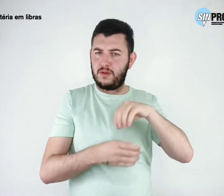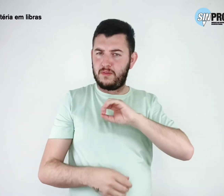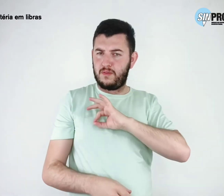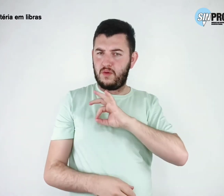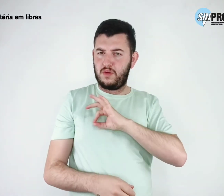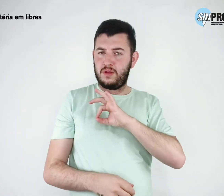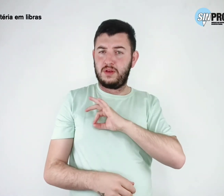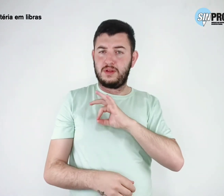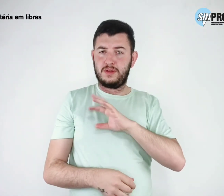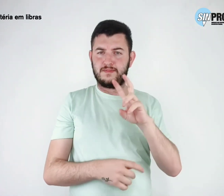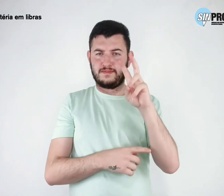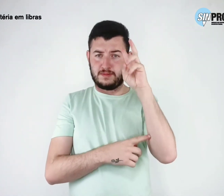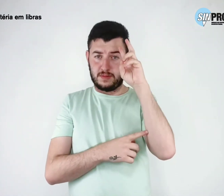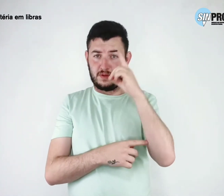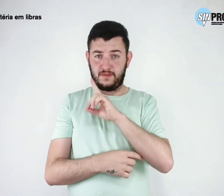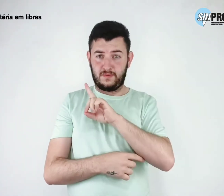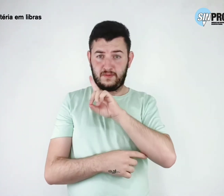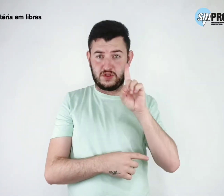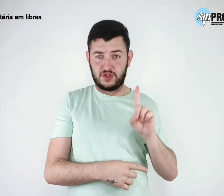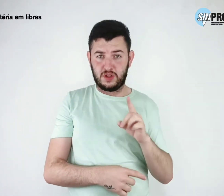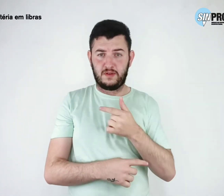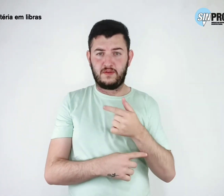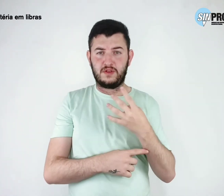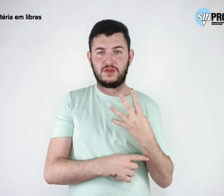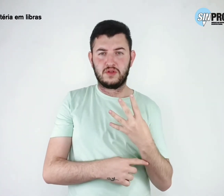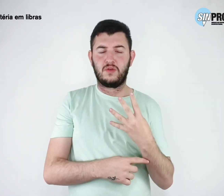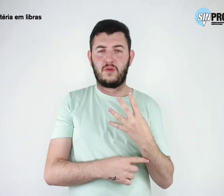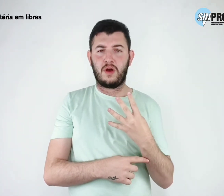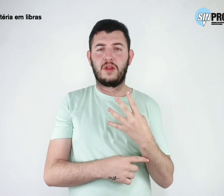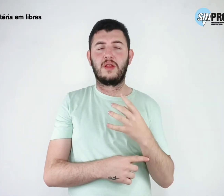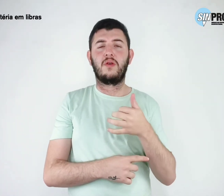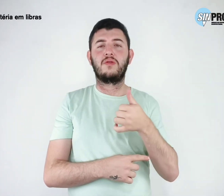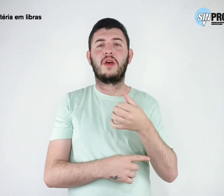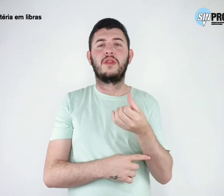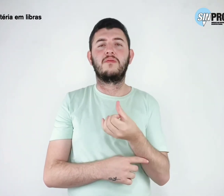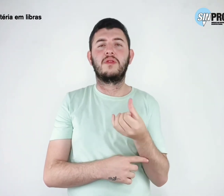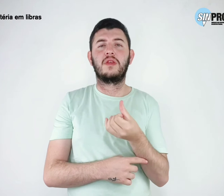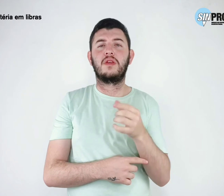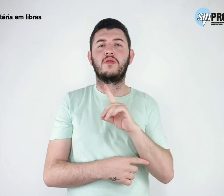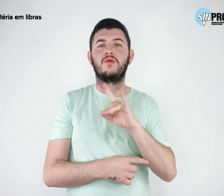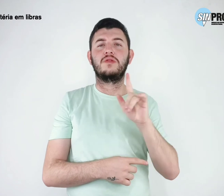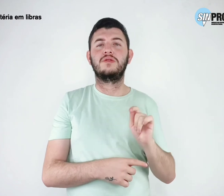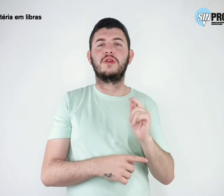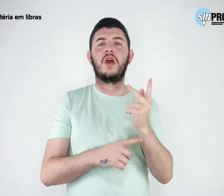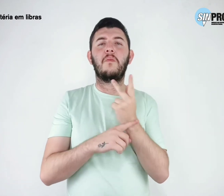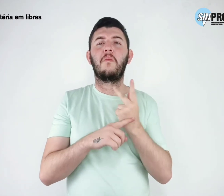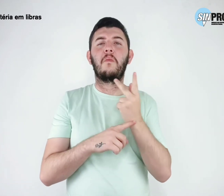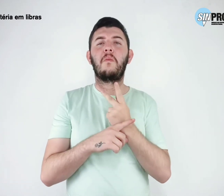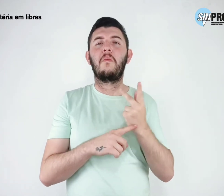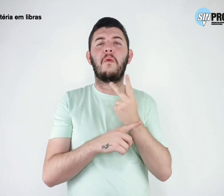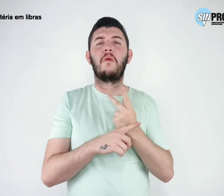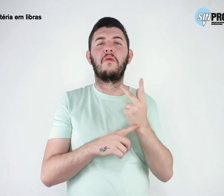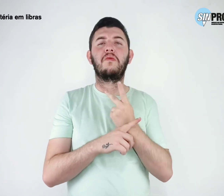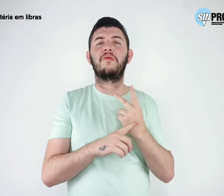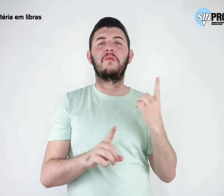nesta quinta-feira, 24, ao 16º dia de buscas sem nenhuma pista